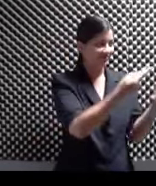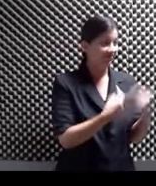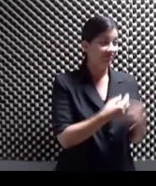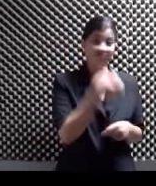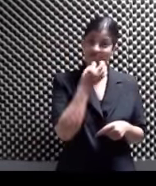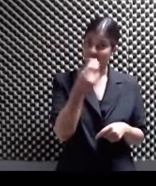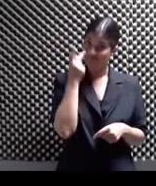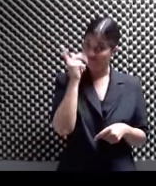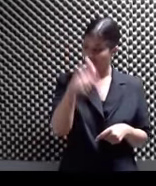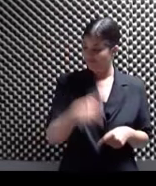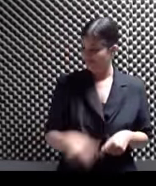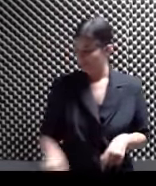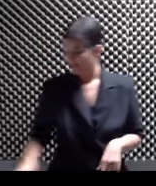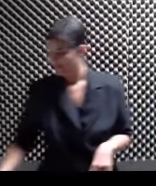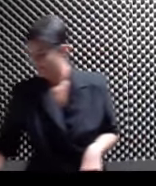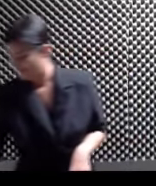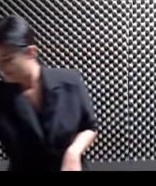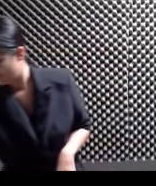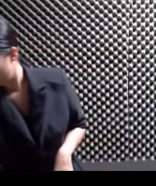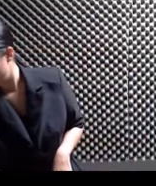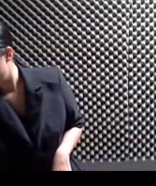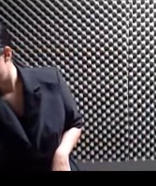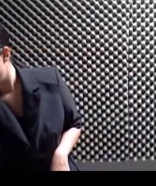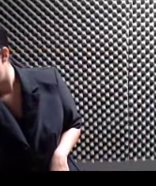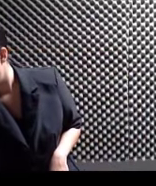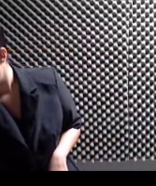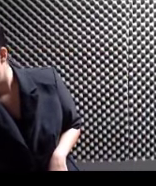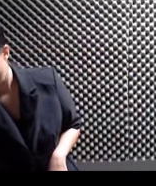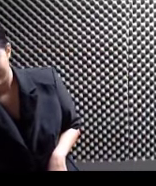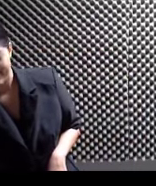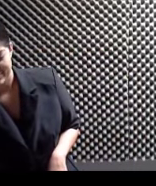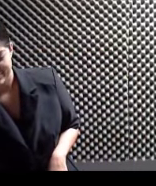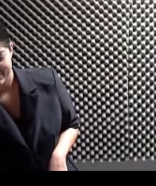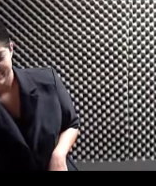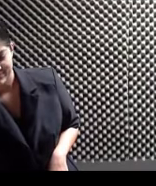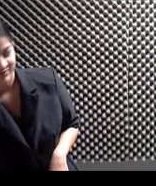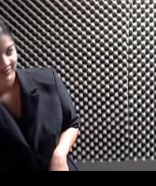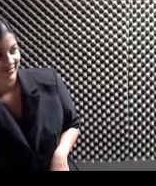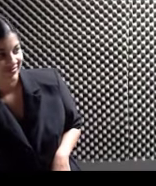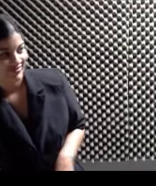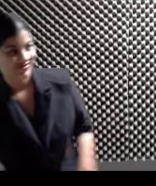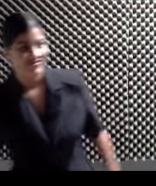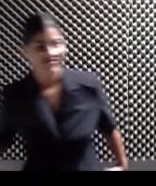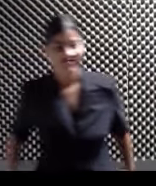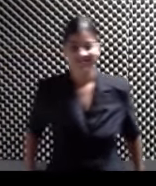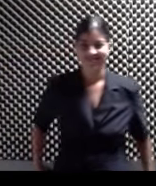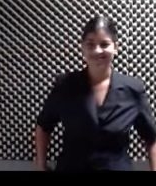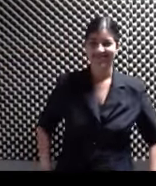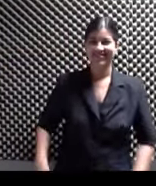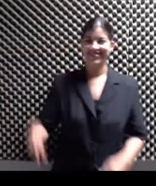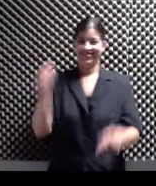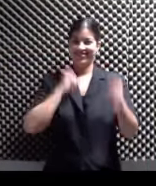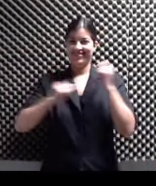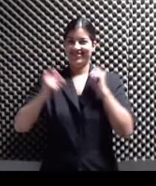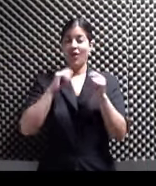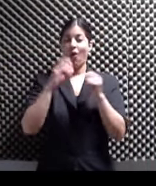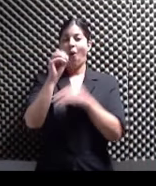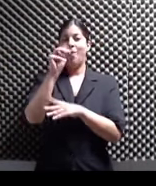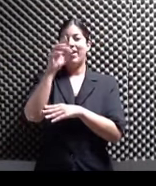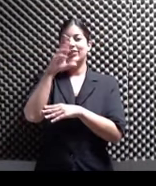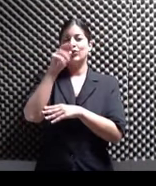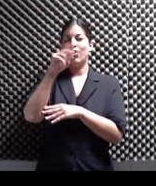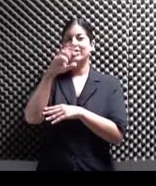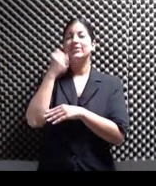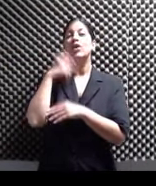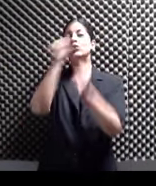Gracias por estar aquí. A ustedes. Y nos vemos. Cuarzo Blanco Inc. presenta a Luz María Rondón, Ileana García y Omar Torres